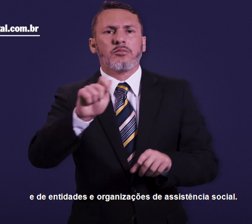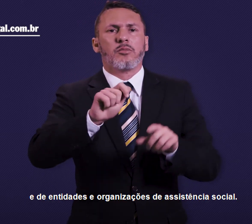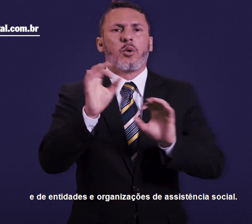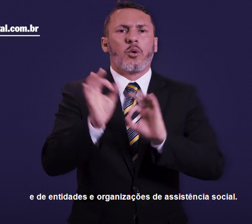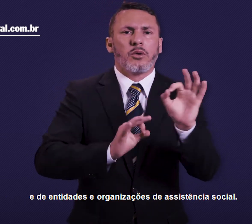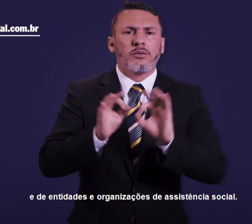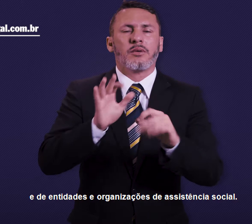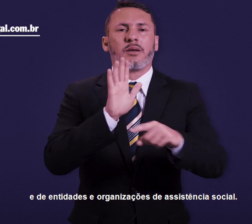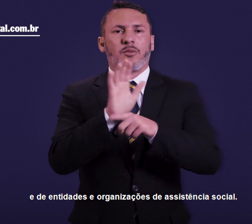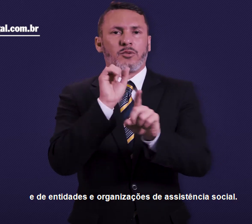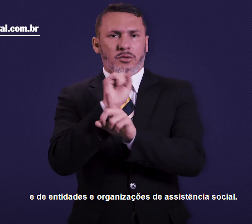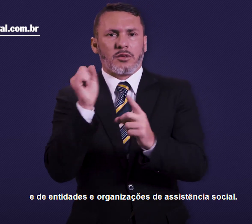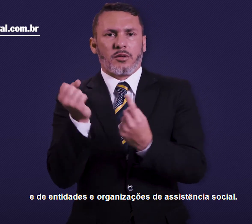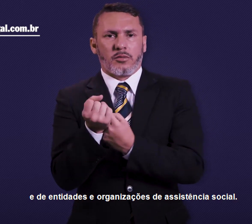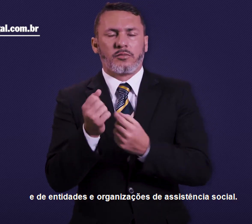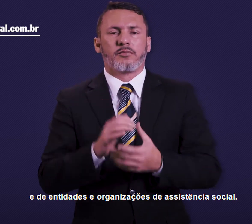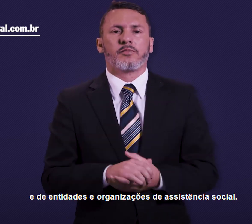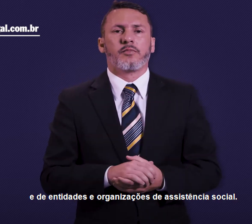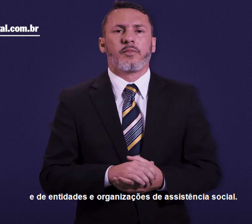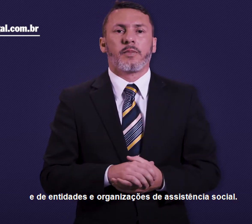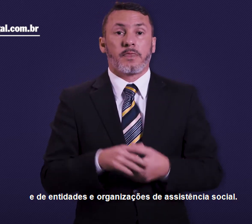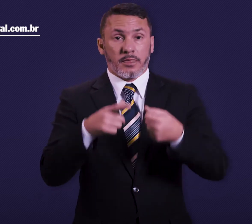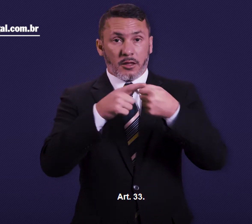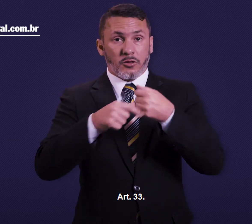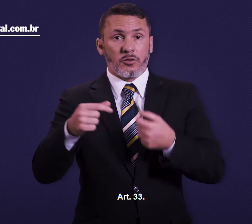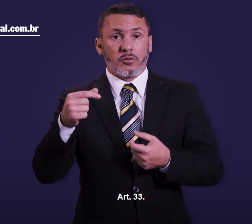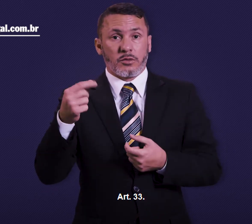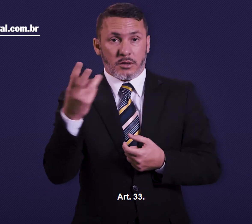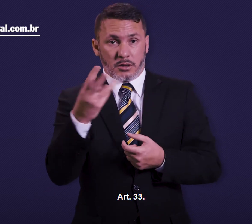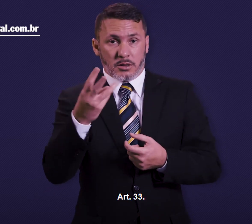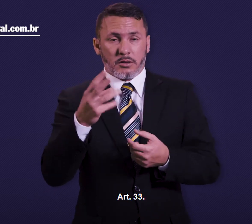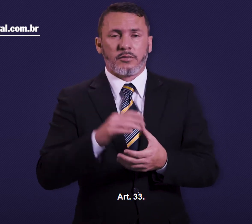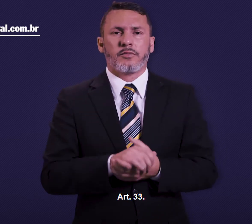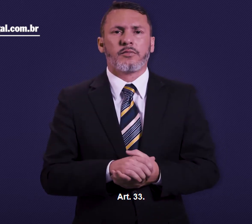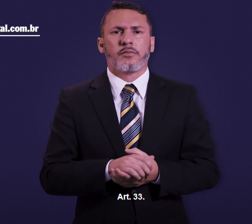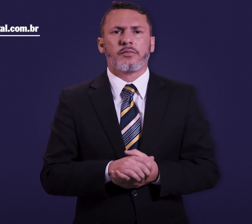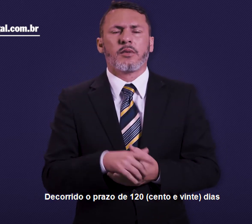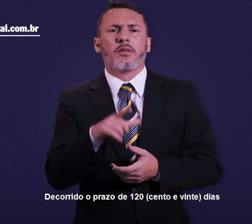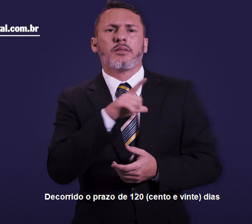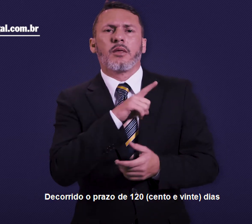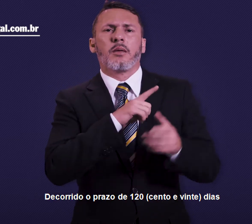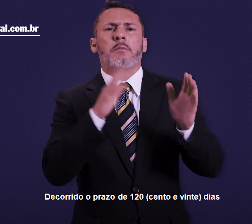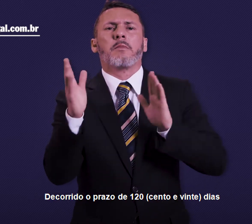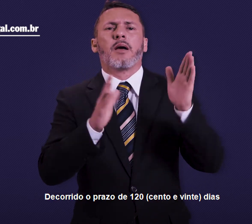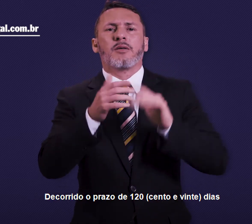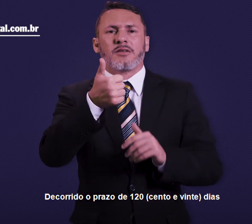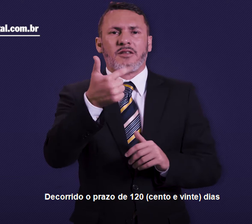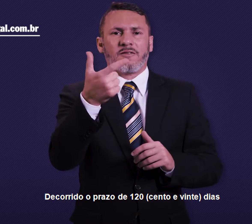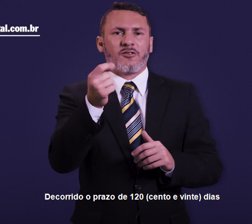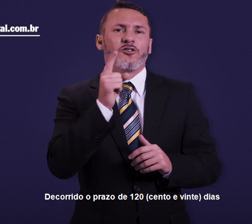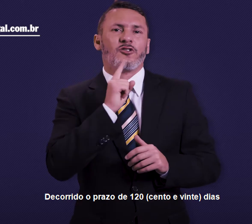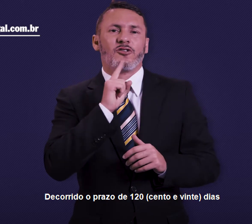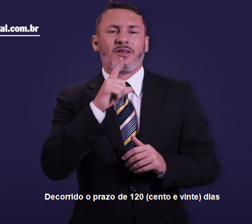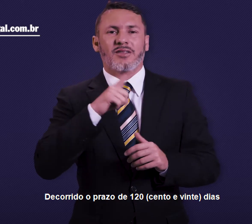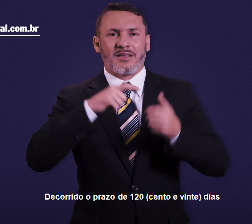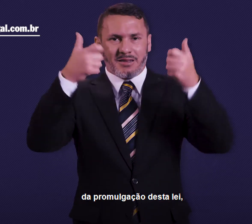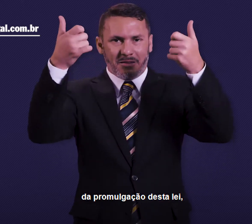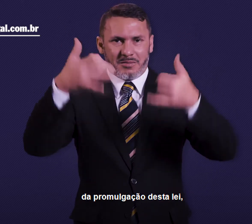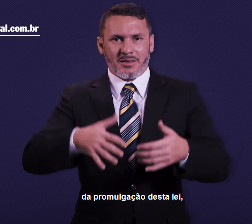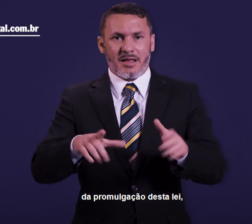e organizações de assistência social. Artigo 33. Decorrido o prazo de 120 dias da